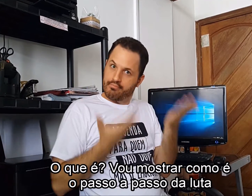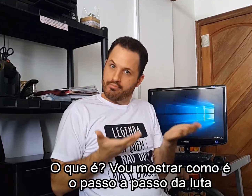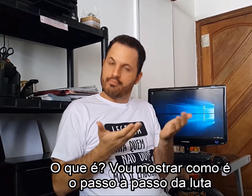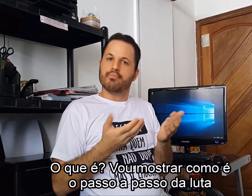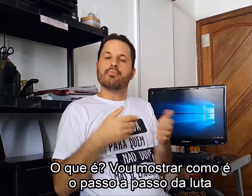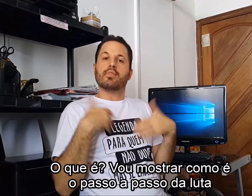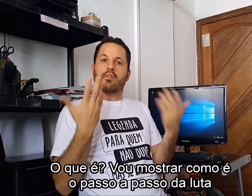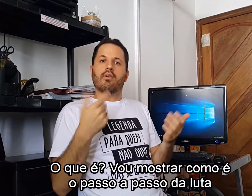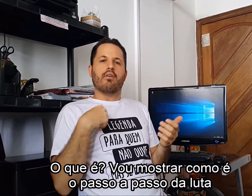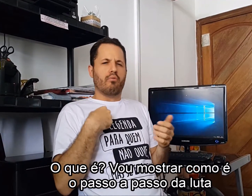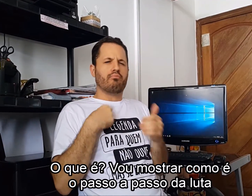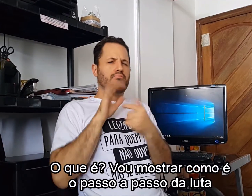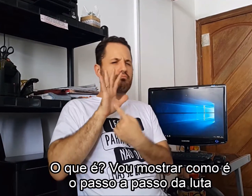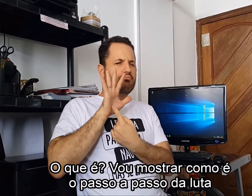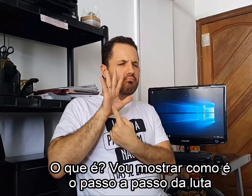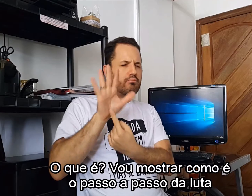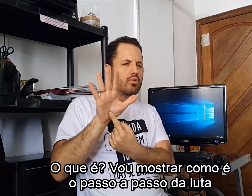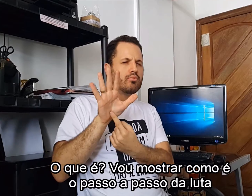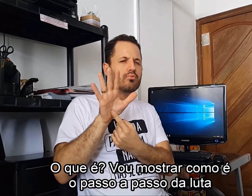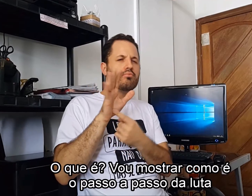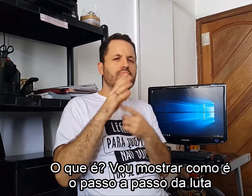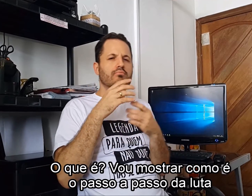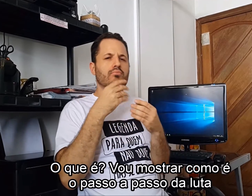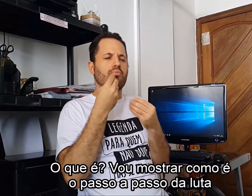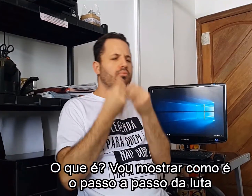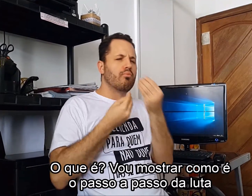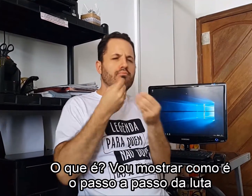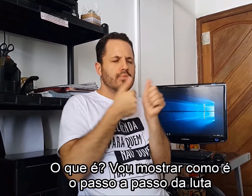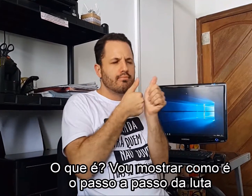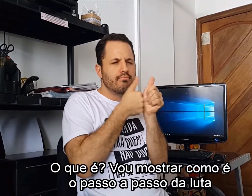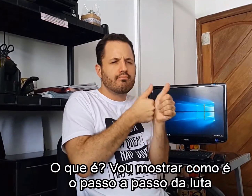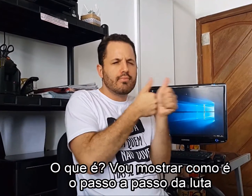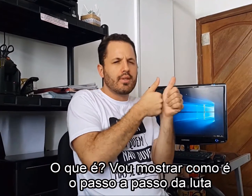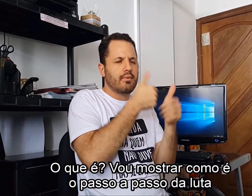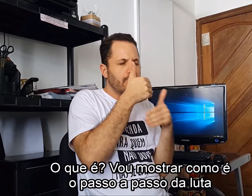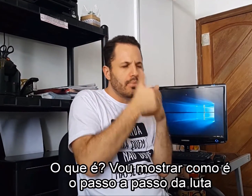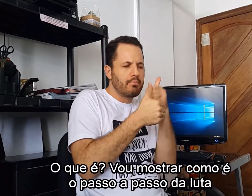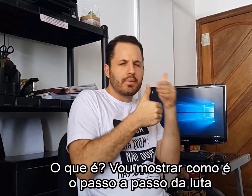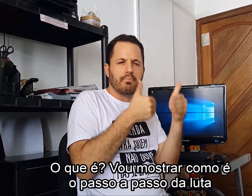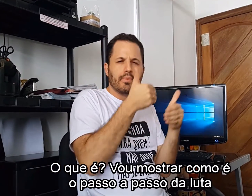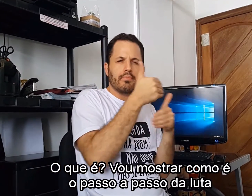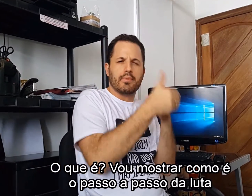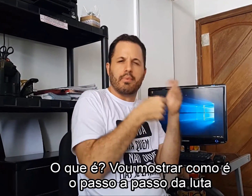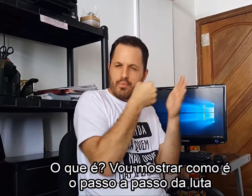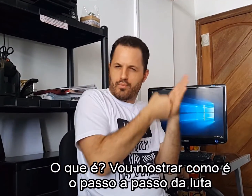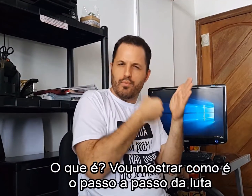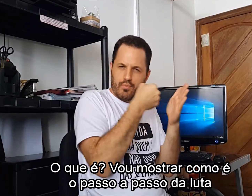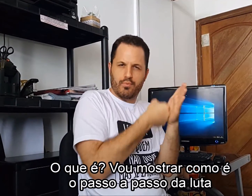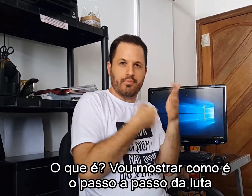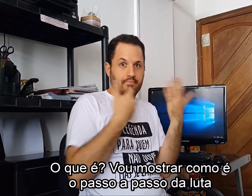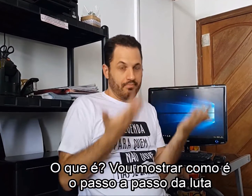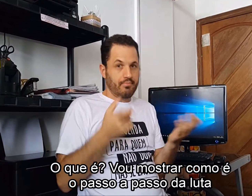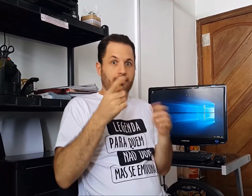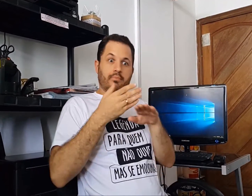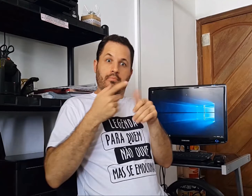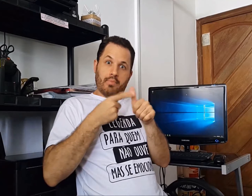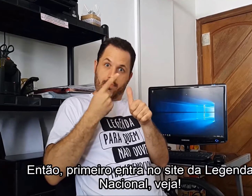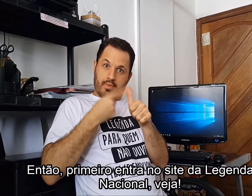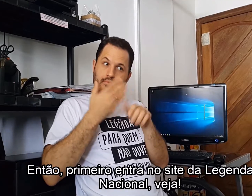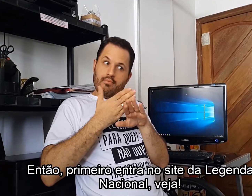slides para divulgar e chamar todo mundo para lutar O que é vou mostrar como é o passo a passo